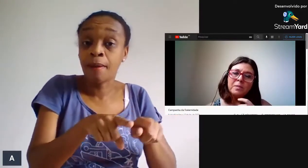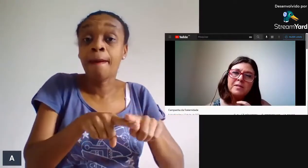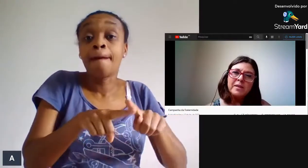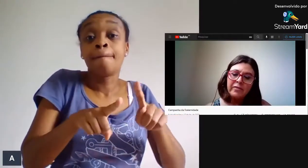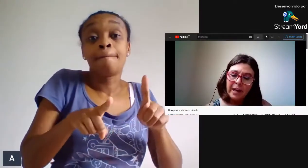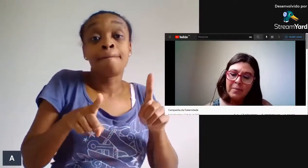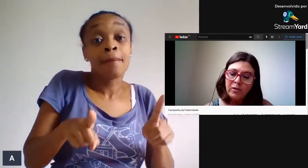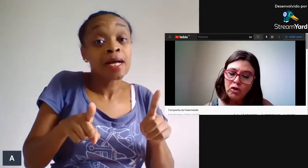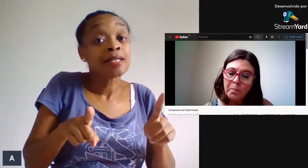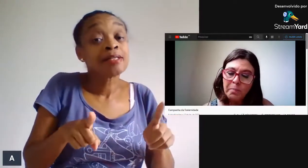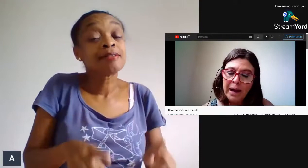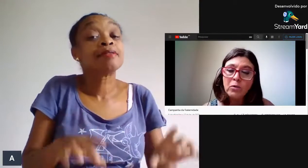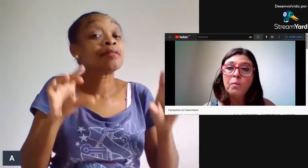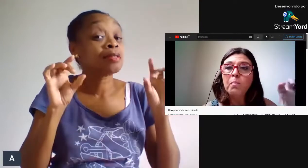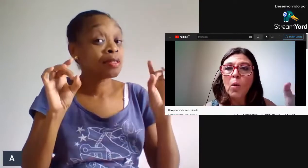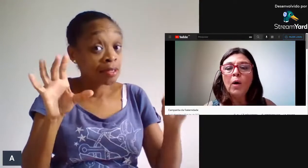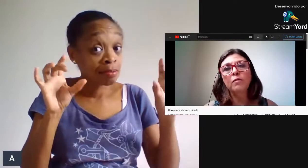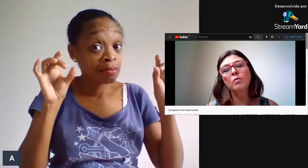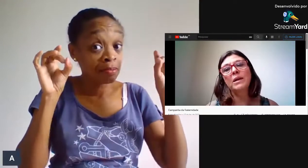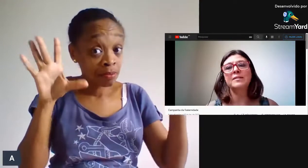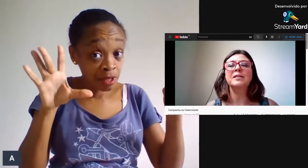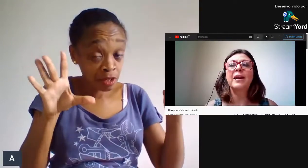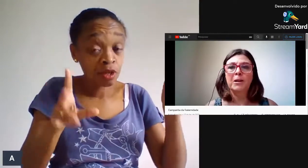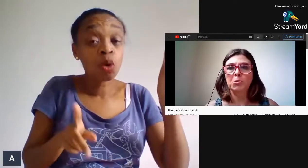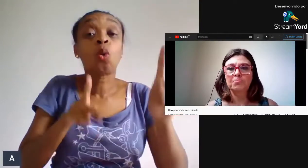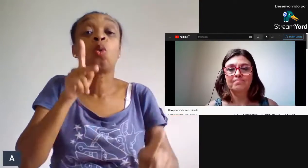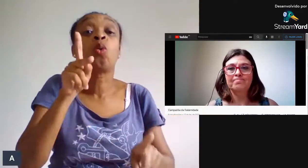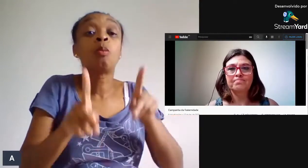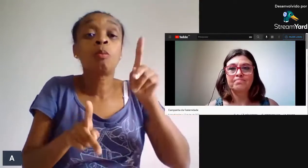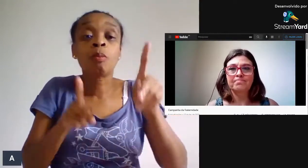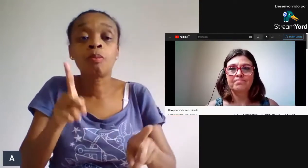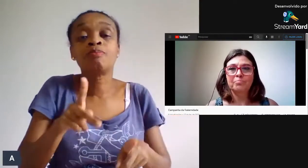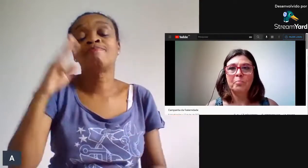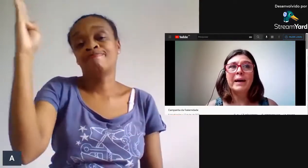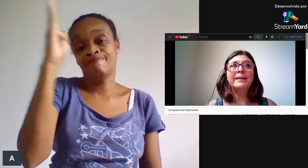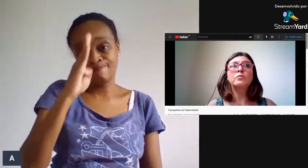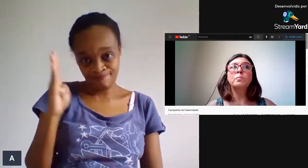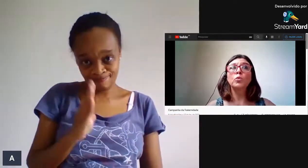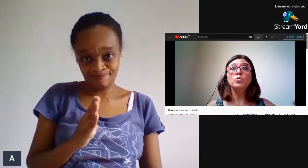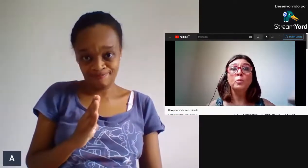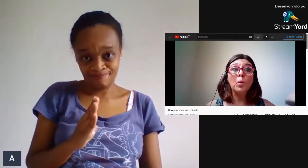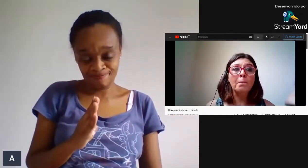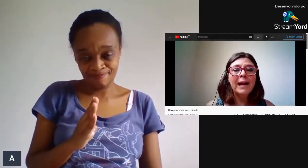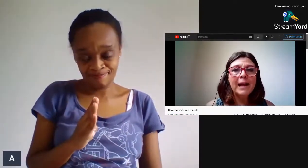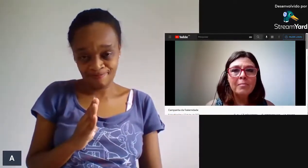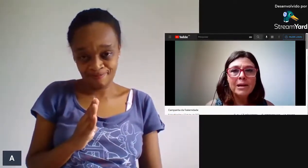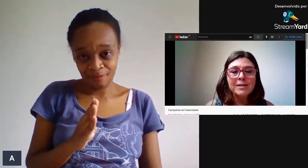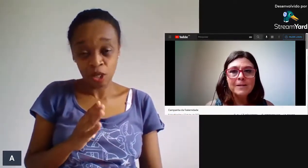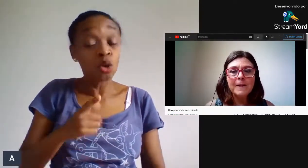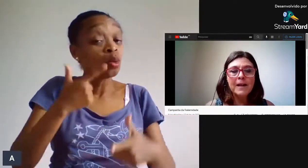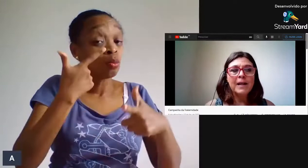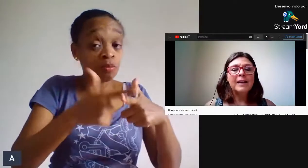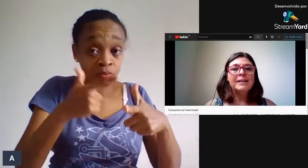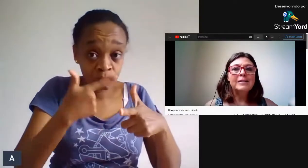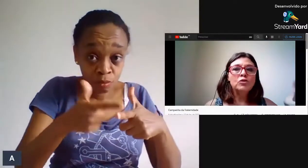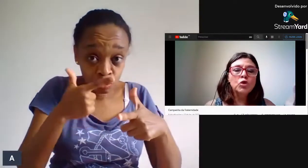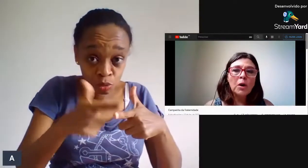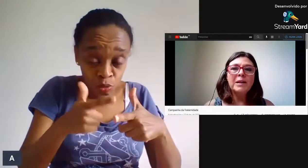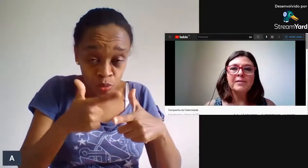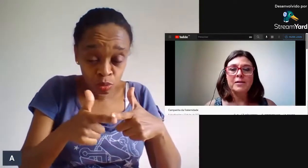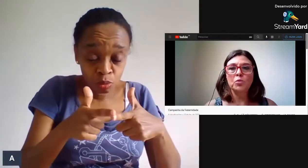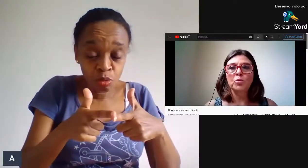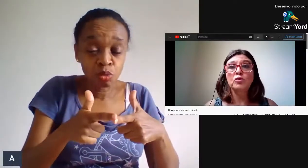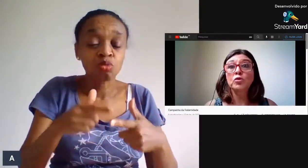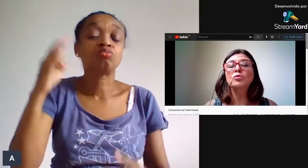voltado especificamente para o povo brasileiro. para os problemas